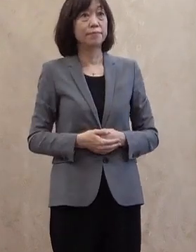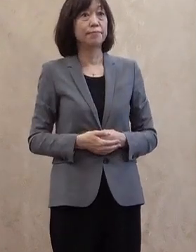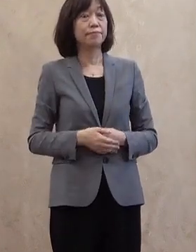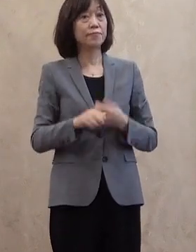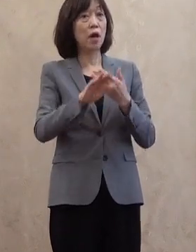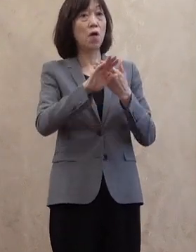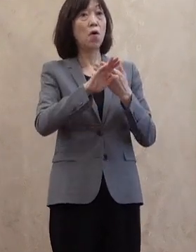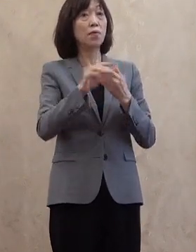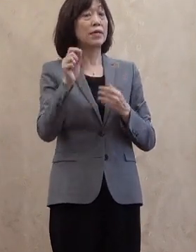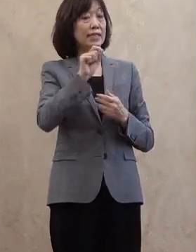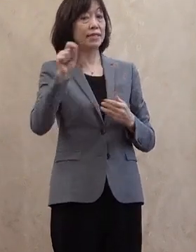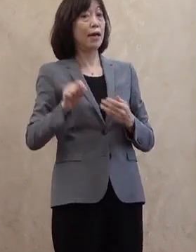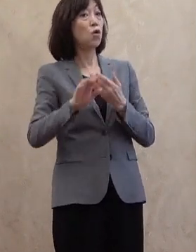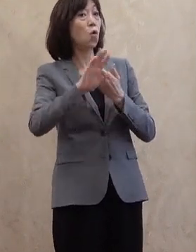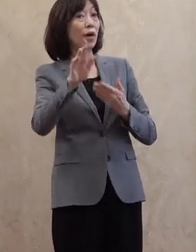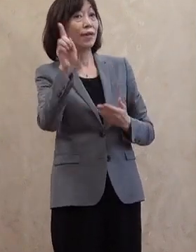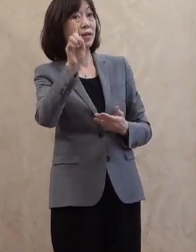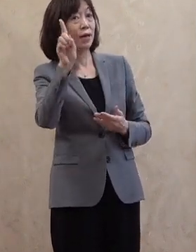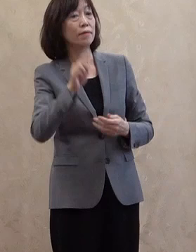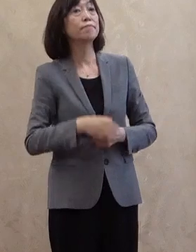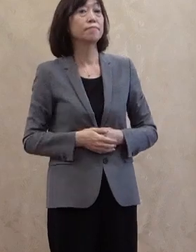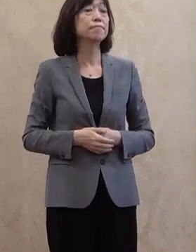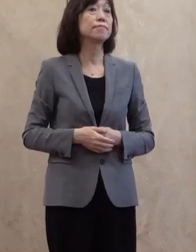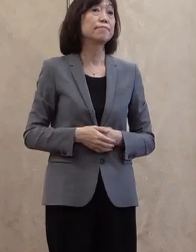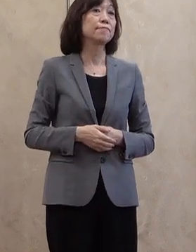他に、あ、どうも、すみません。